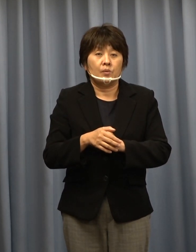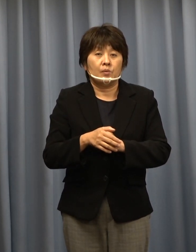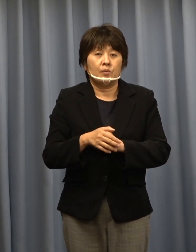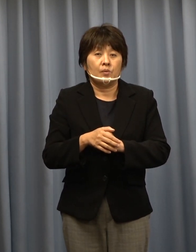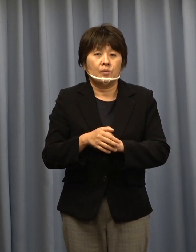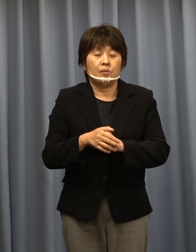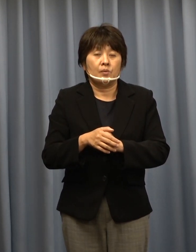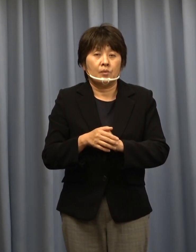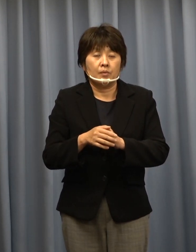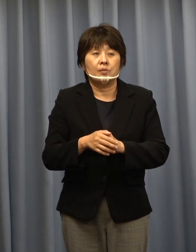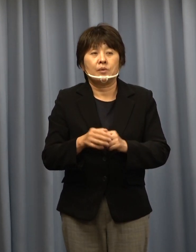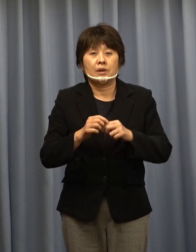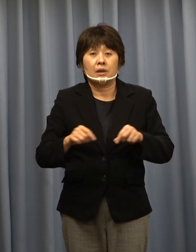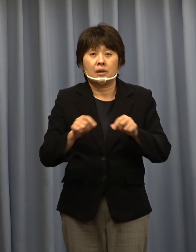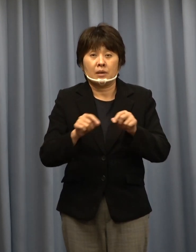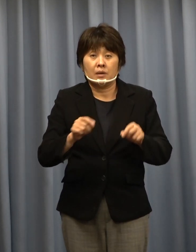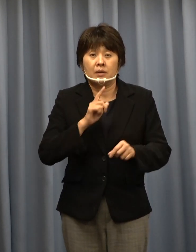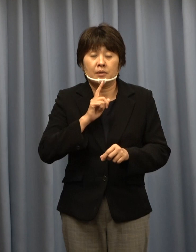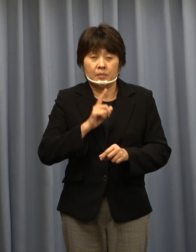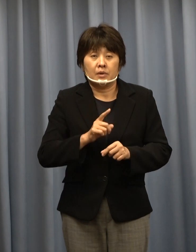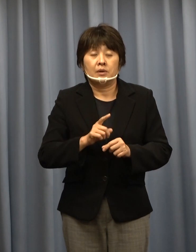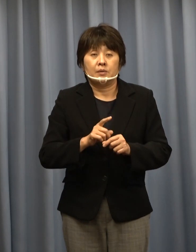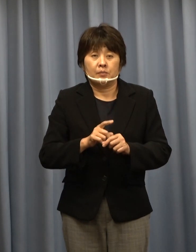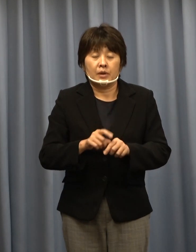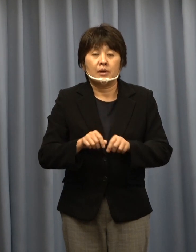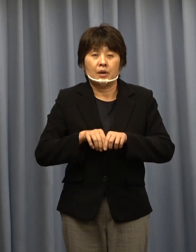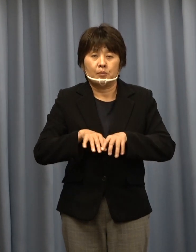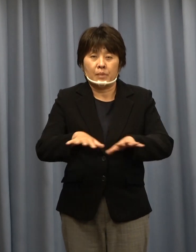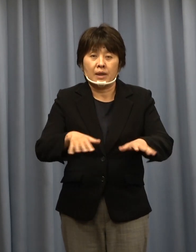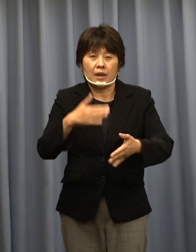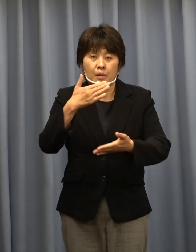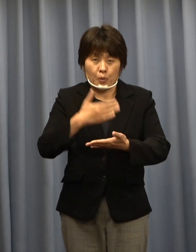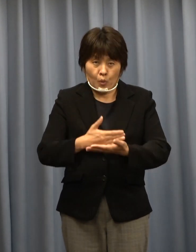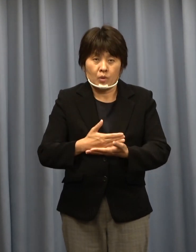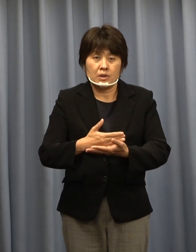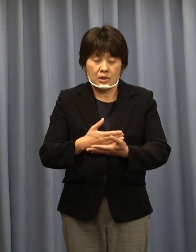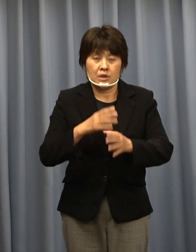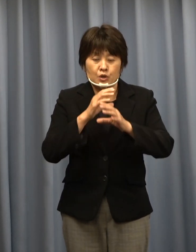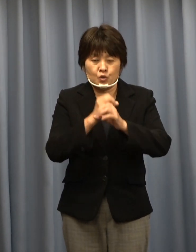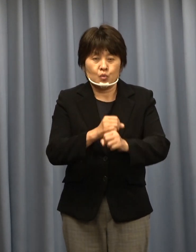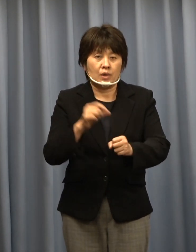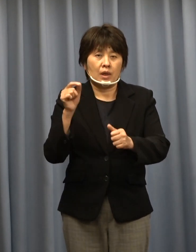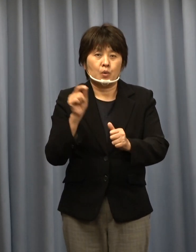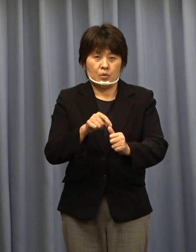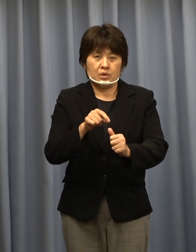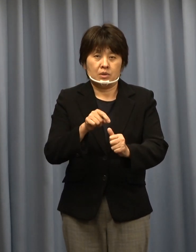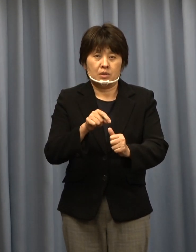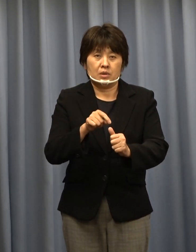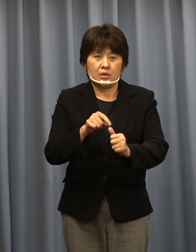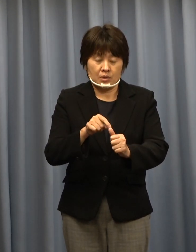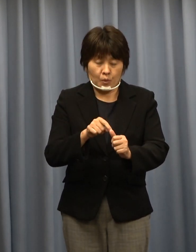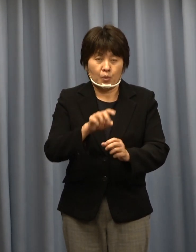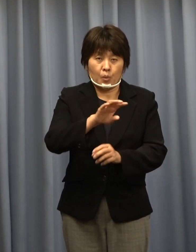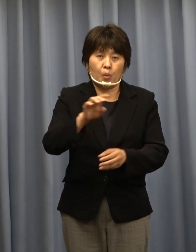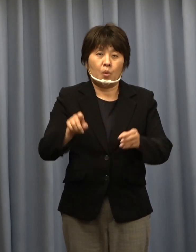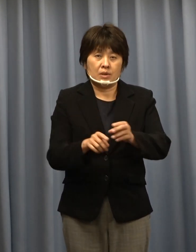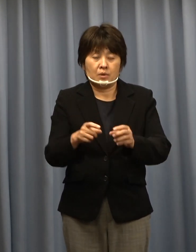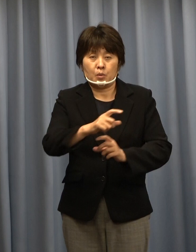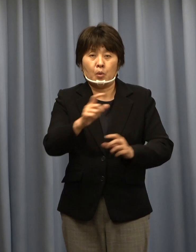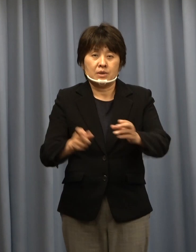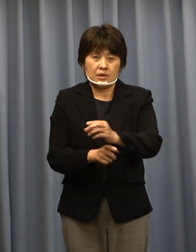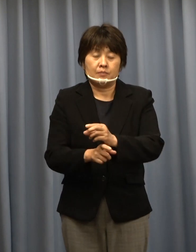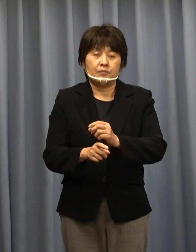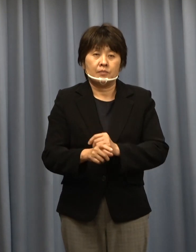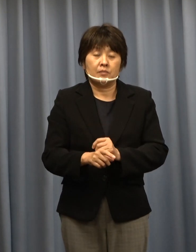結論から申し上げますけれども、まん延防止等重点措置の更新、つまり